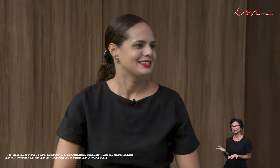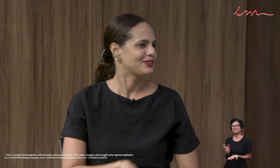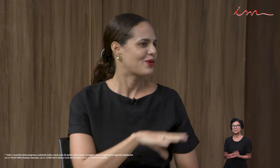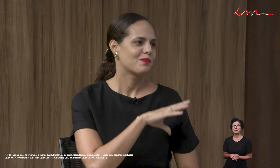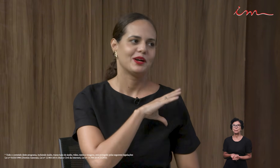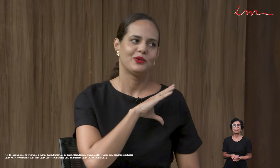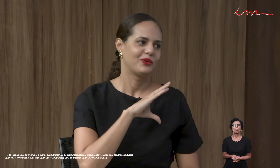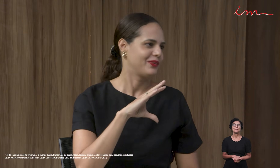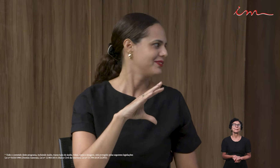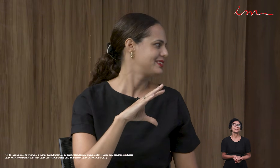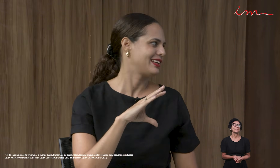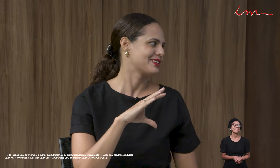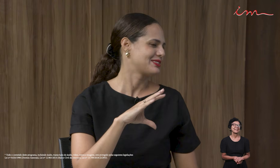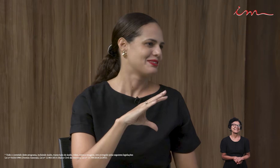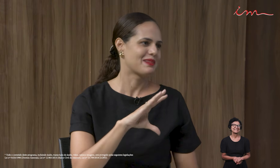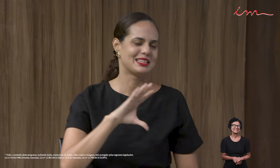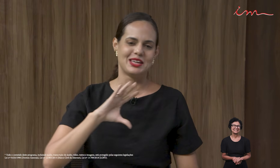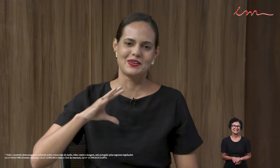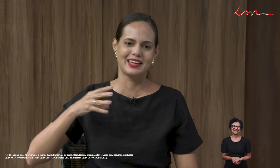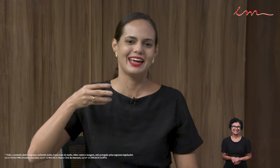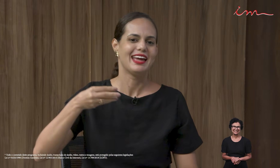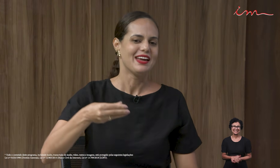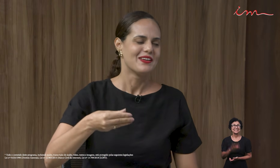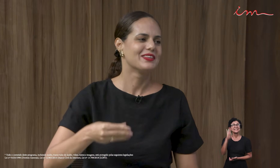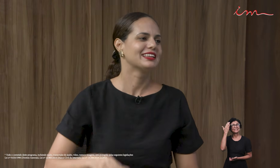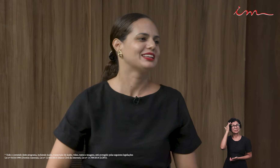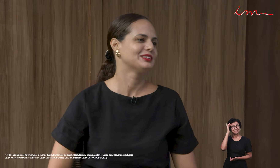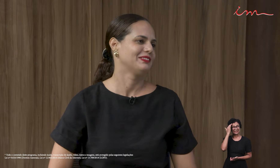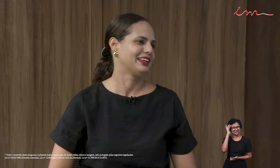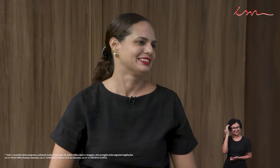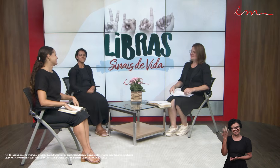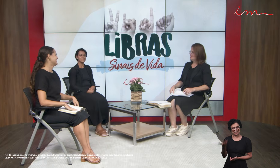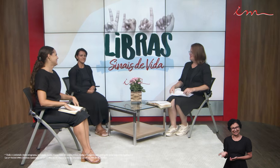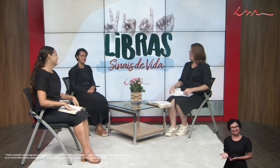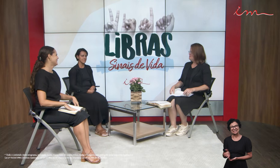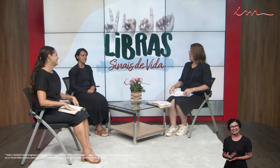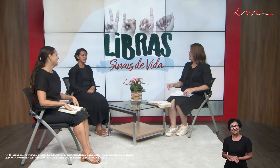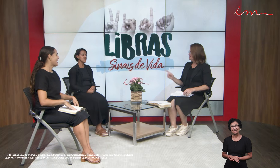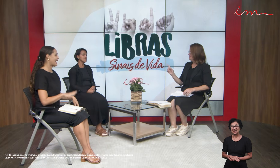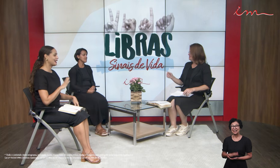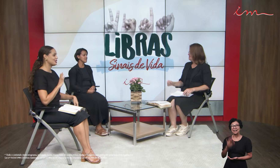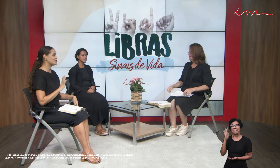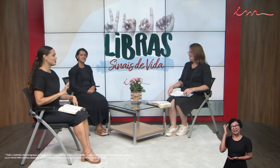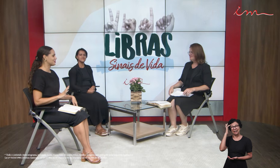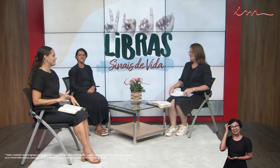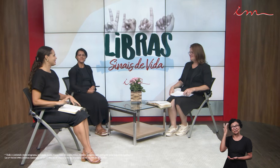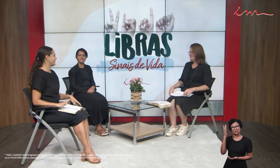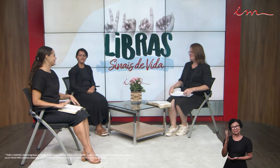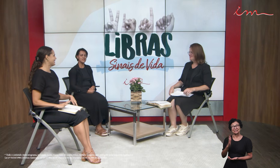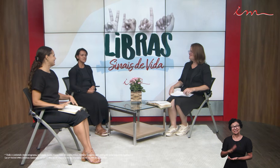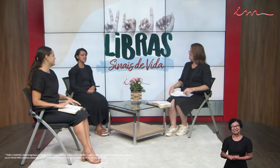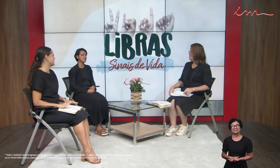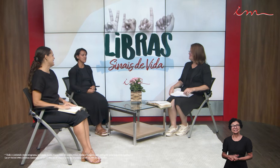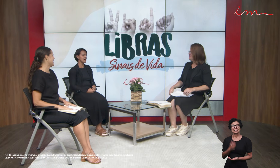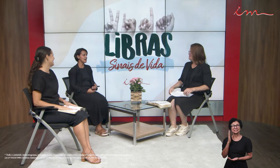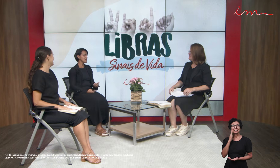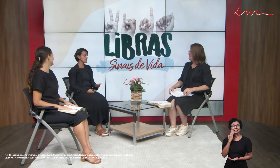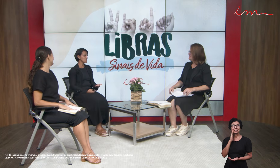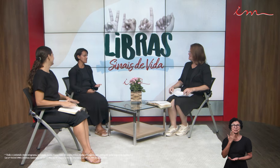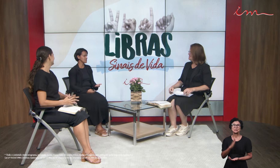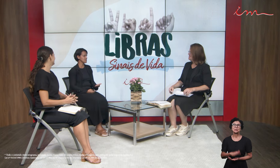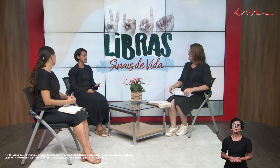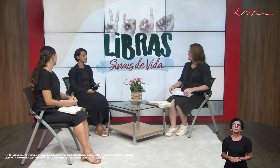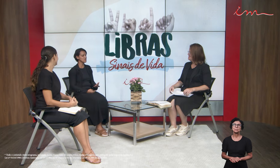Então, assim, você não acompanhou o texto, mas deu o entendimento. Exatamente. E acredito que deu, E né? o que a gente